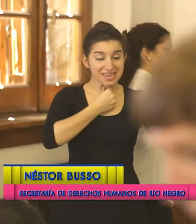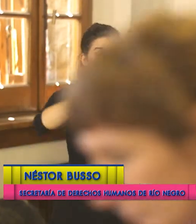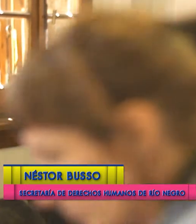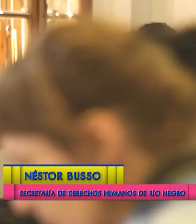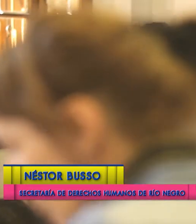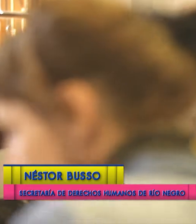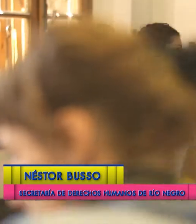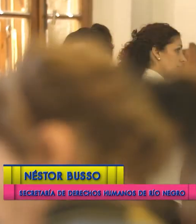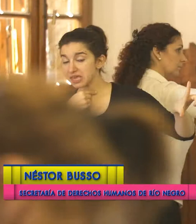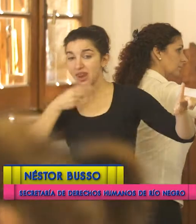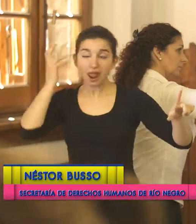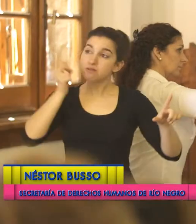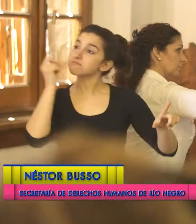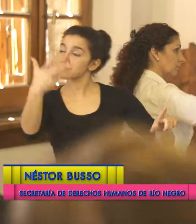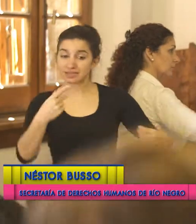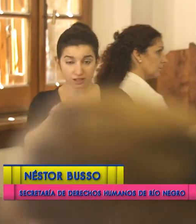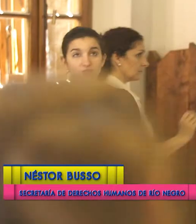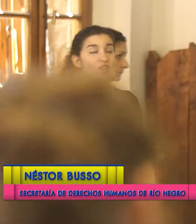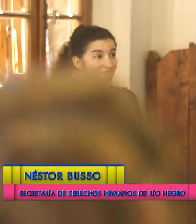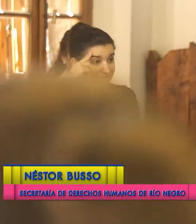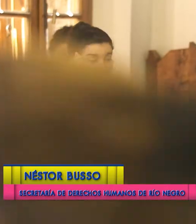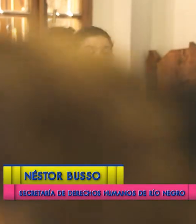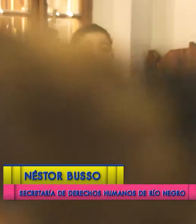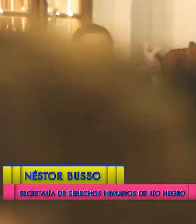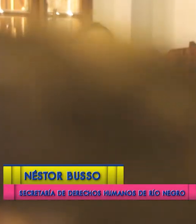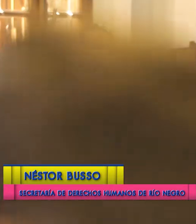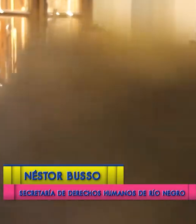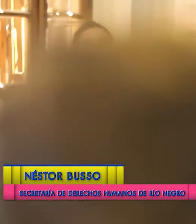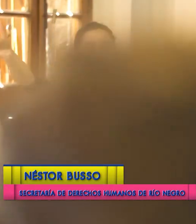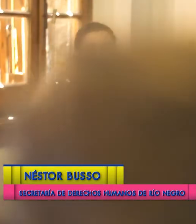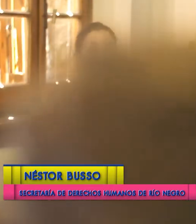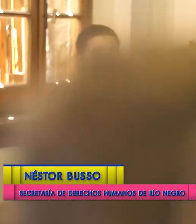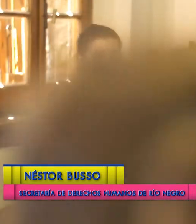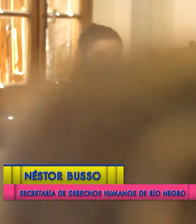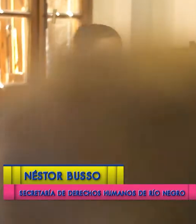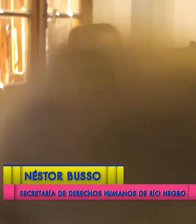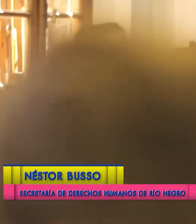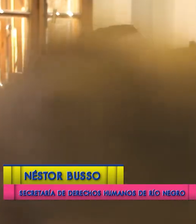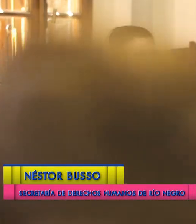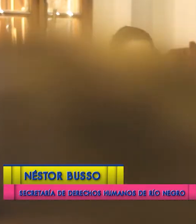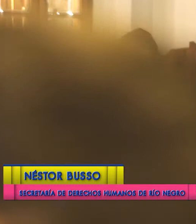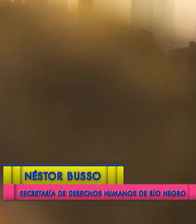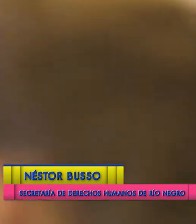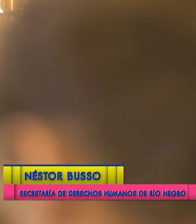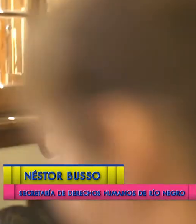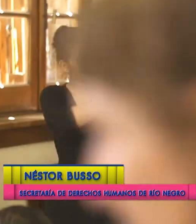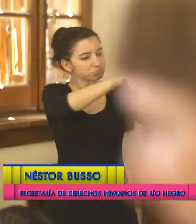para decir y queremos poder decirlas en voz alta desde nuestras comunidades